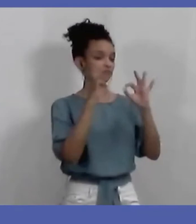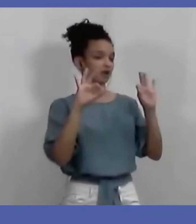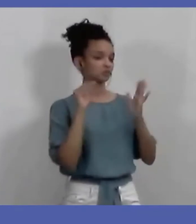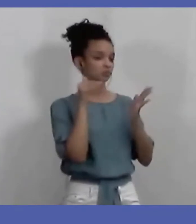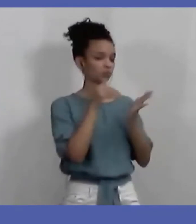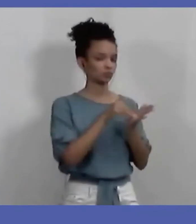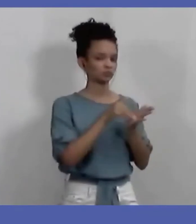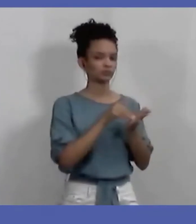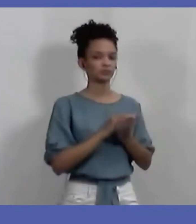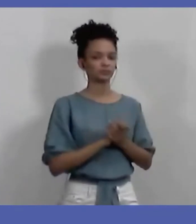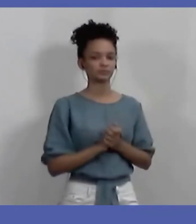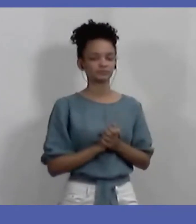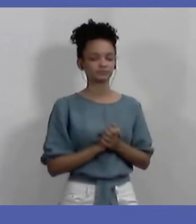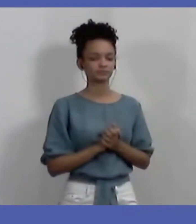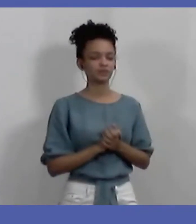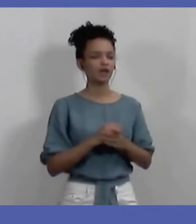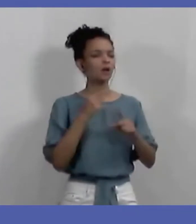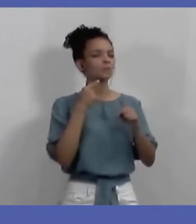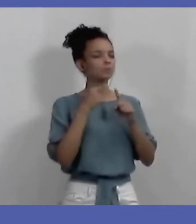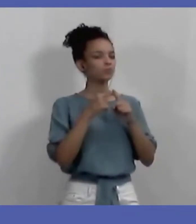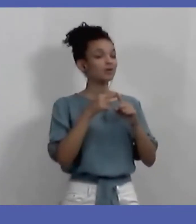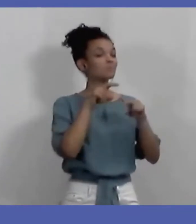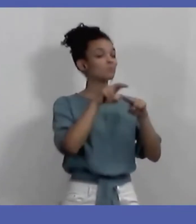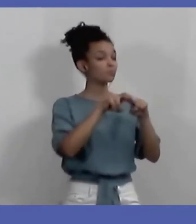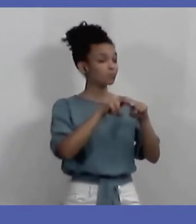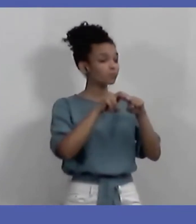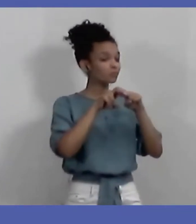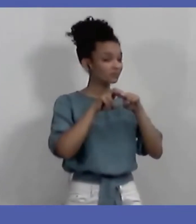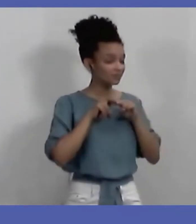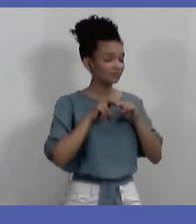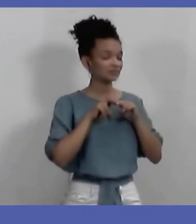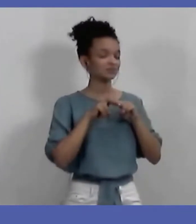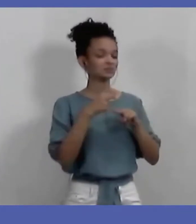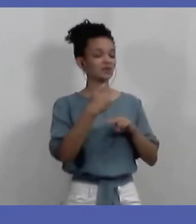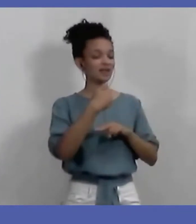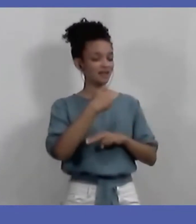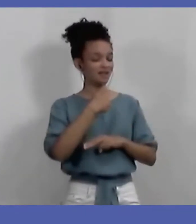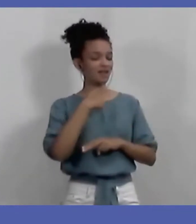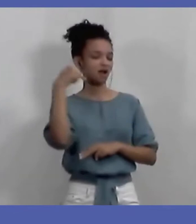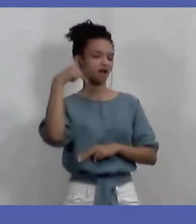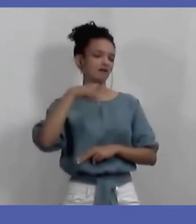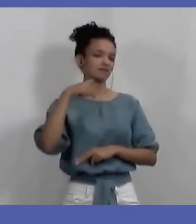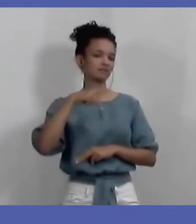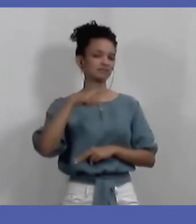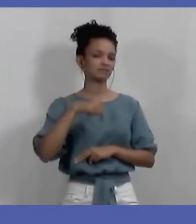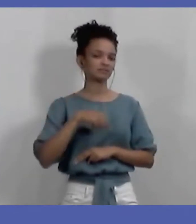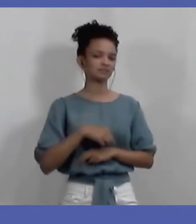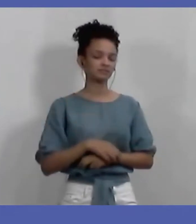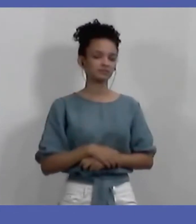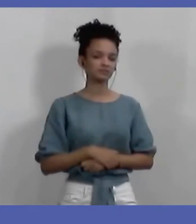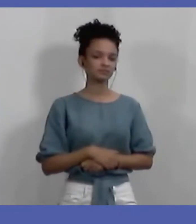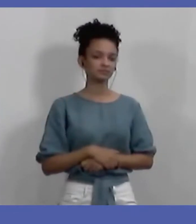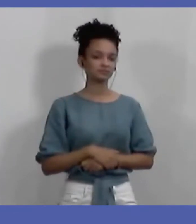tremenda: pois para isso é que eu vim.